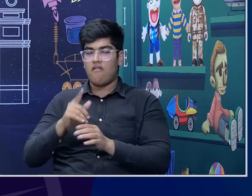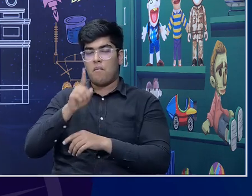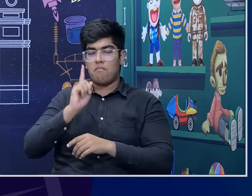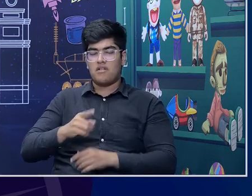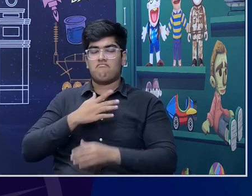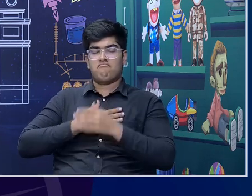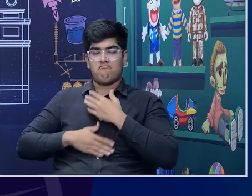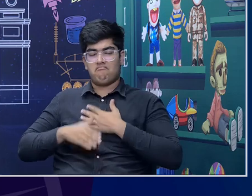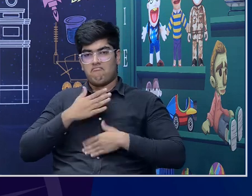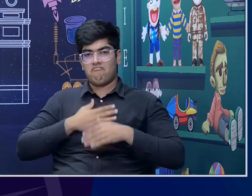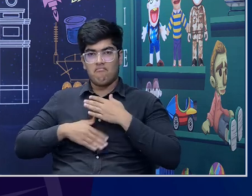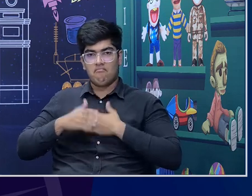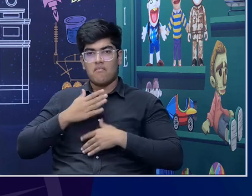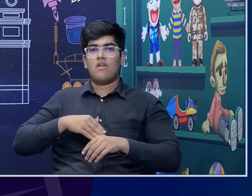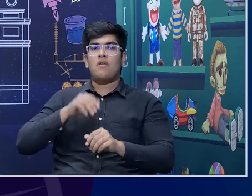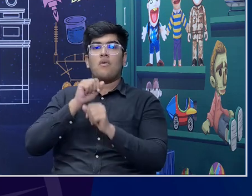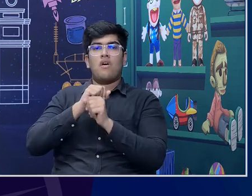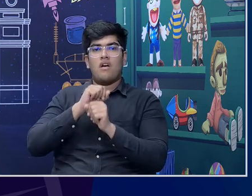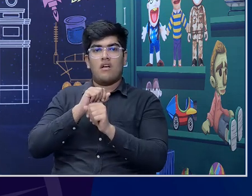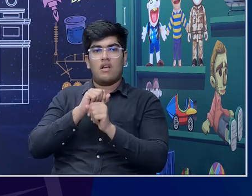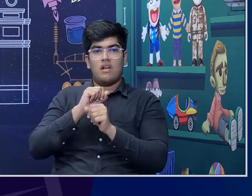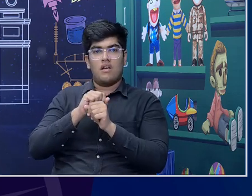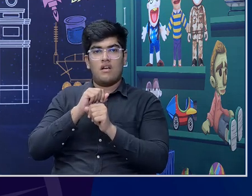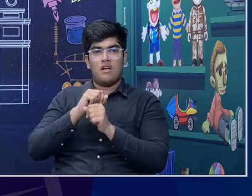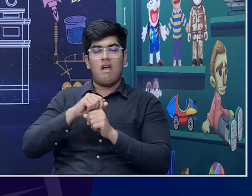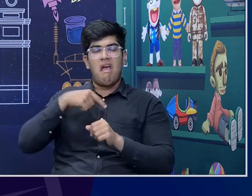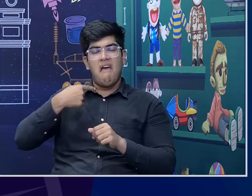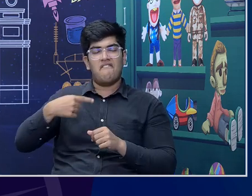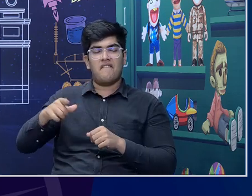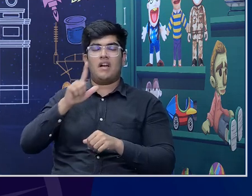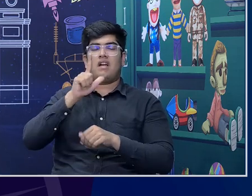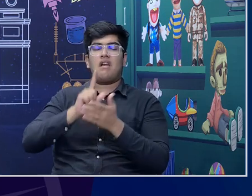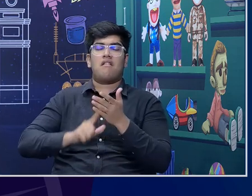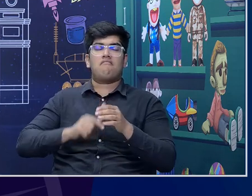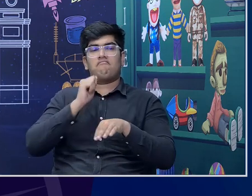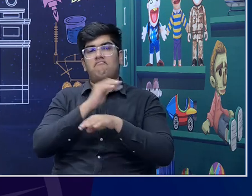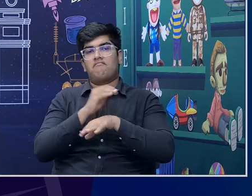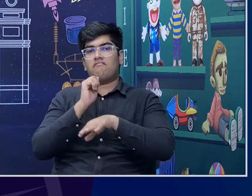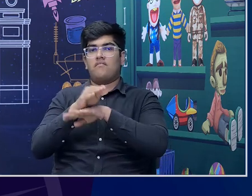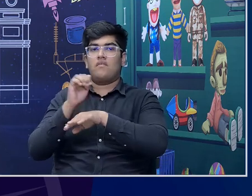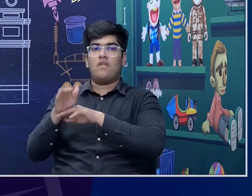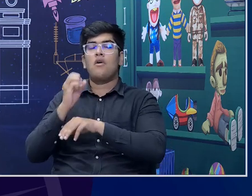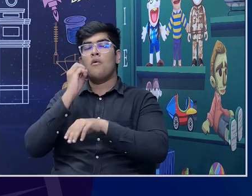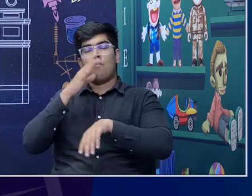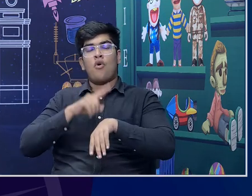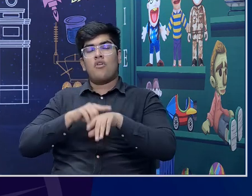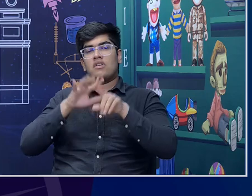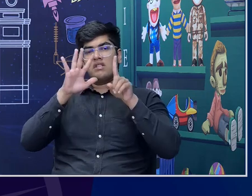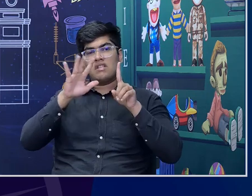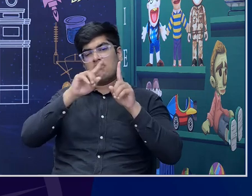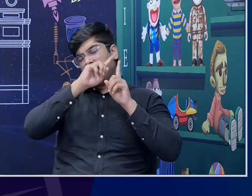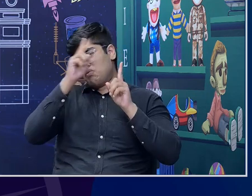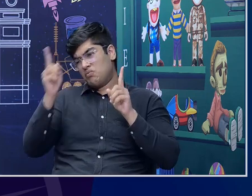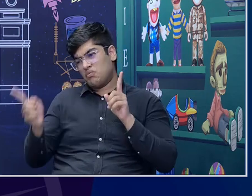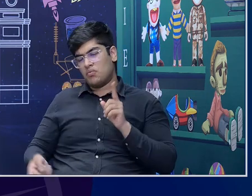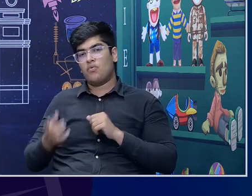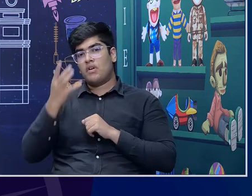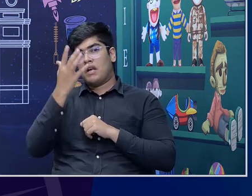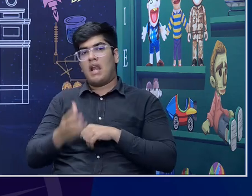साथ, घर घ सर तक रोज चिठियां बाटने जाना होता था, सुबा छे बजे की ड्यूटी और आठ बजे तक